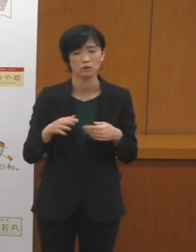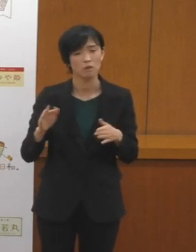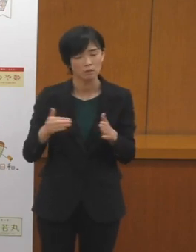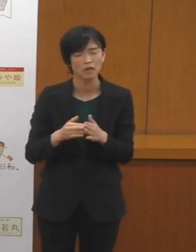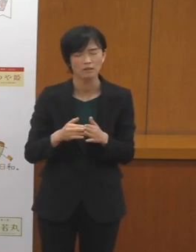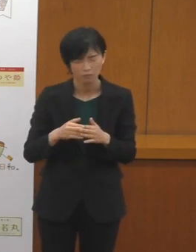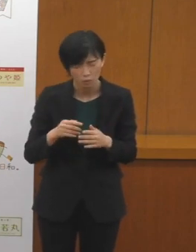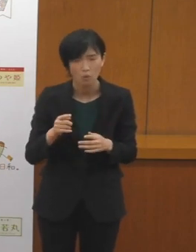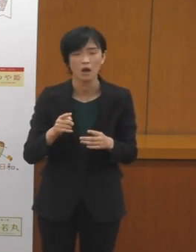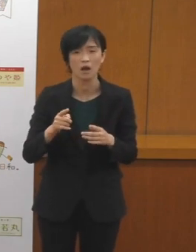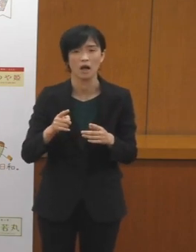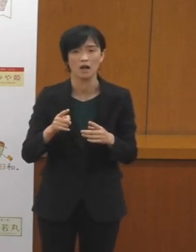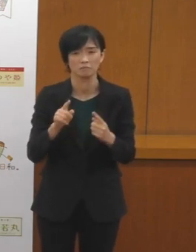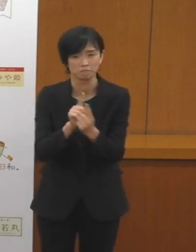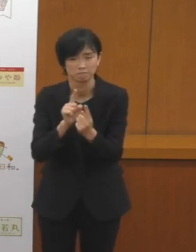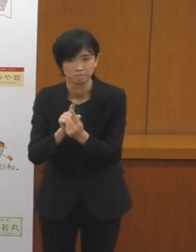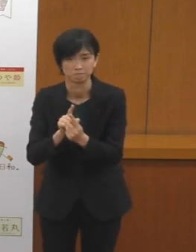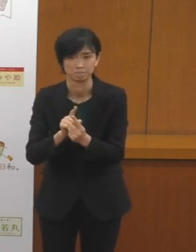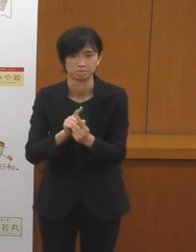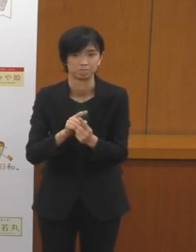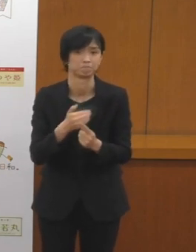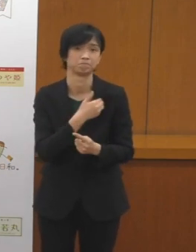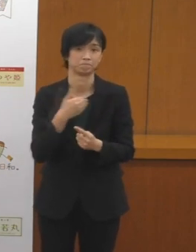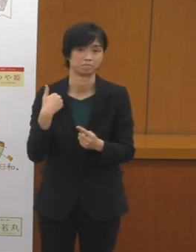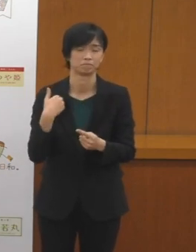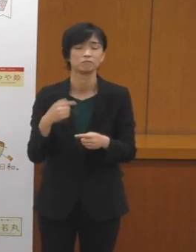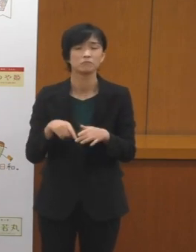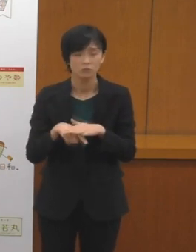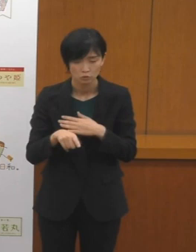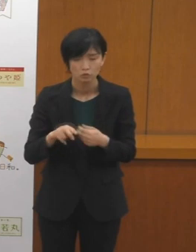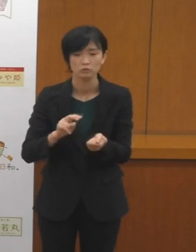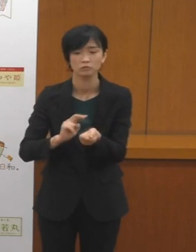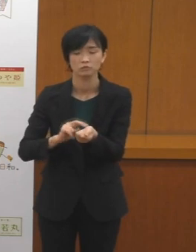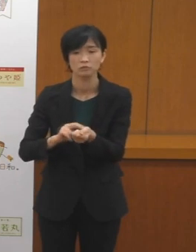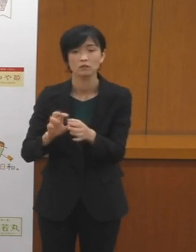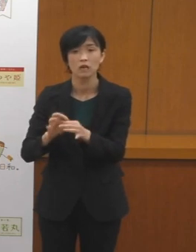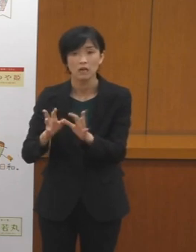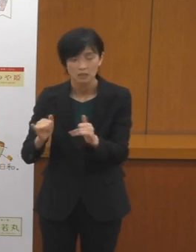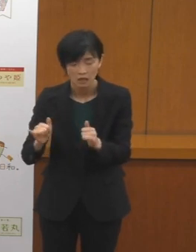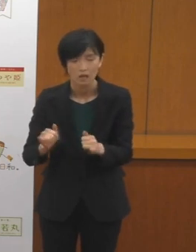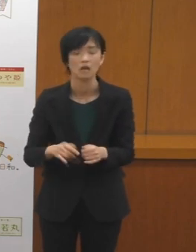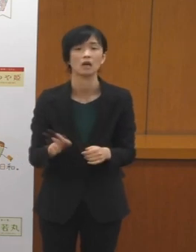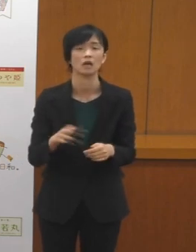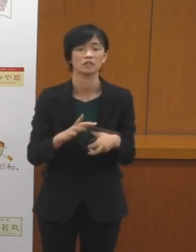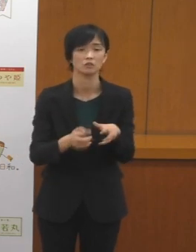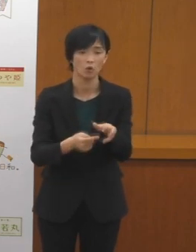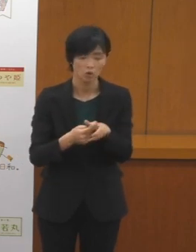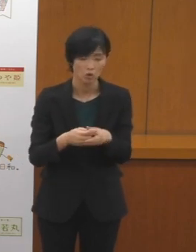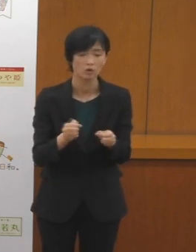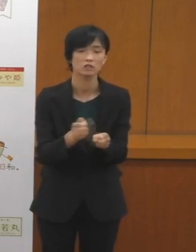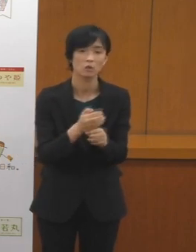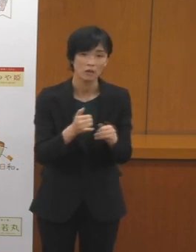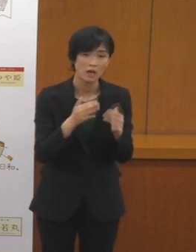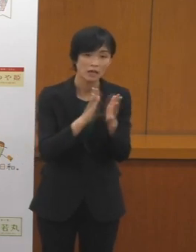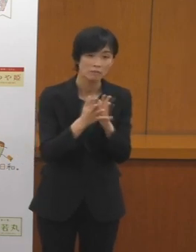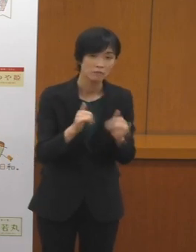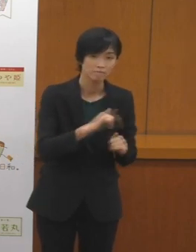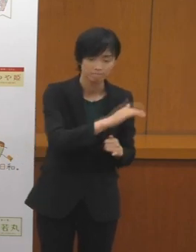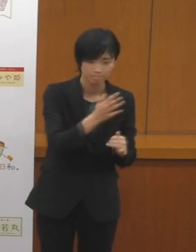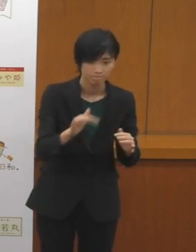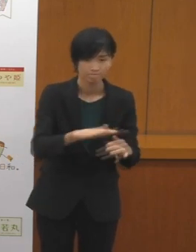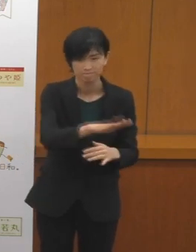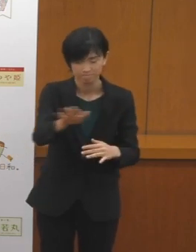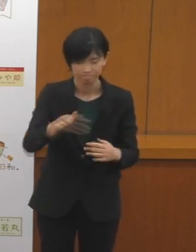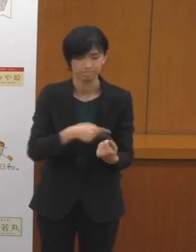は県民の皆様医療従事者事業者の皆様そして市町村と一丸となって